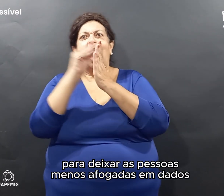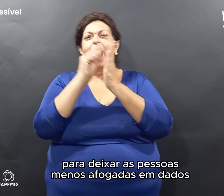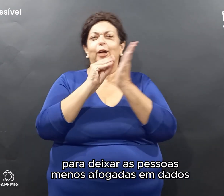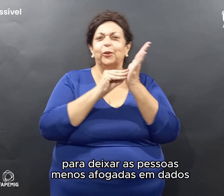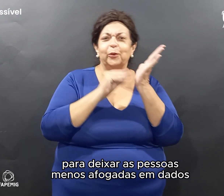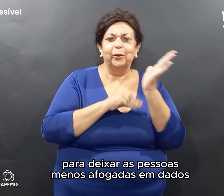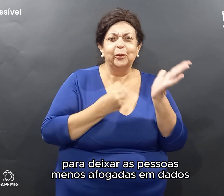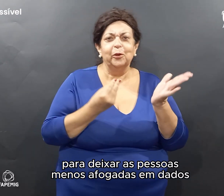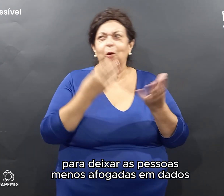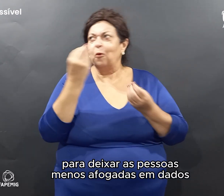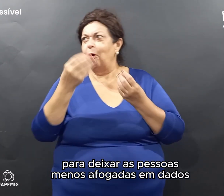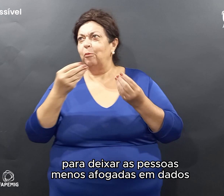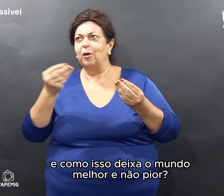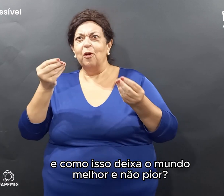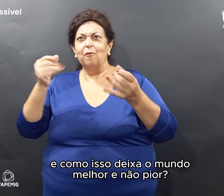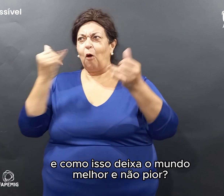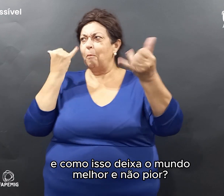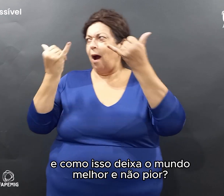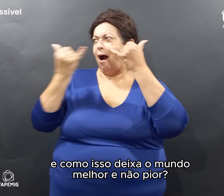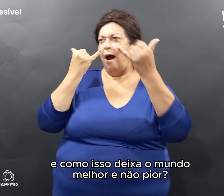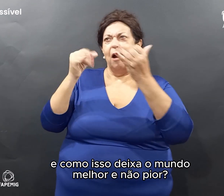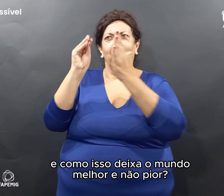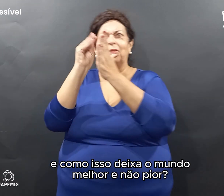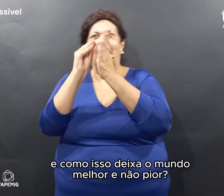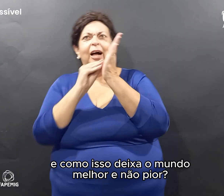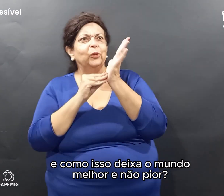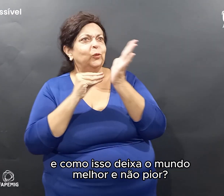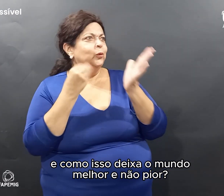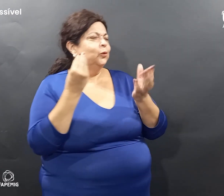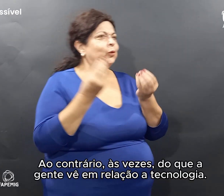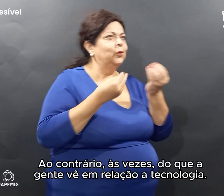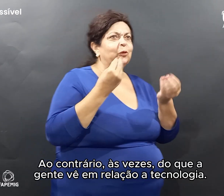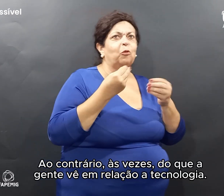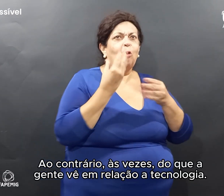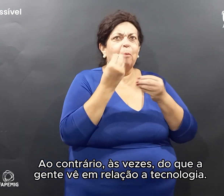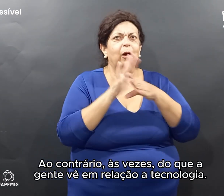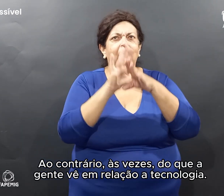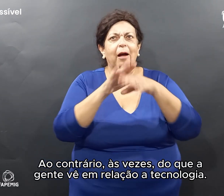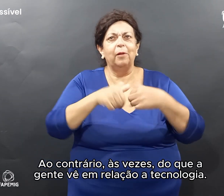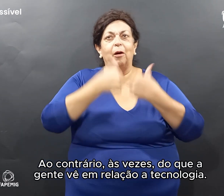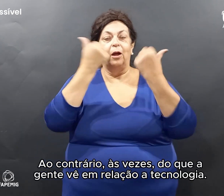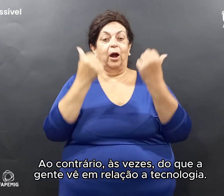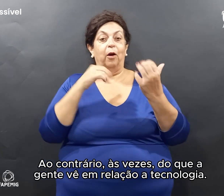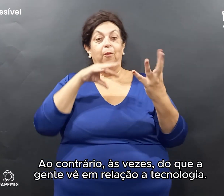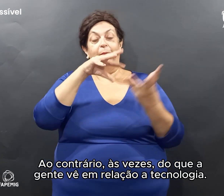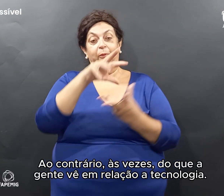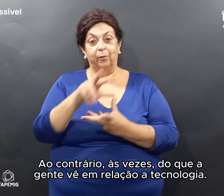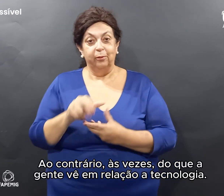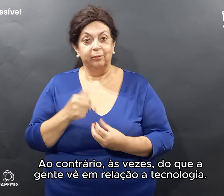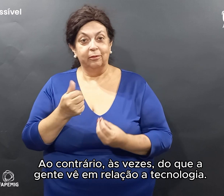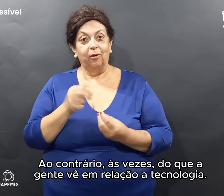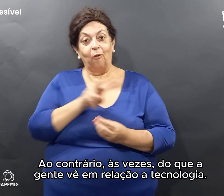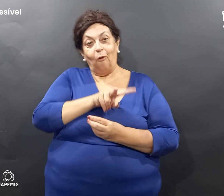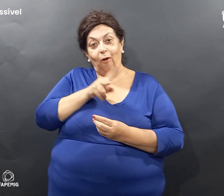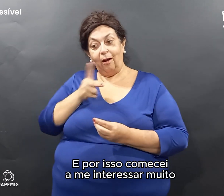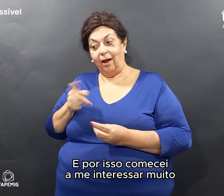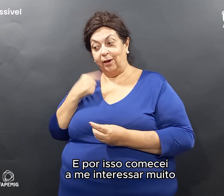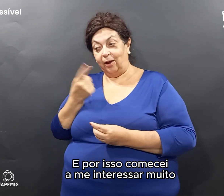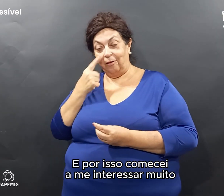menos afogadas em dados e como isso deixa o mundo melhor e não pior. Ao contrário, às vezes, do que a gente vê em relação à tecnologia. E por isso comecei a